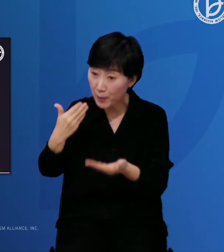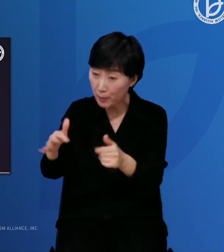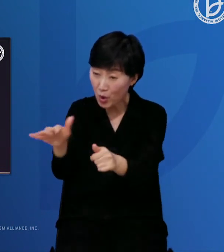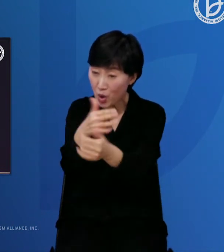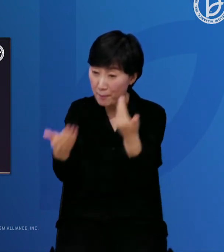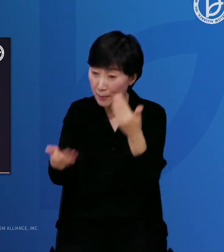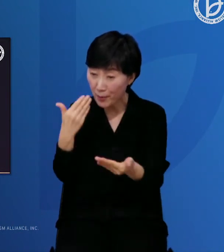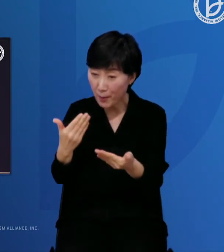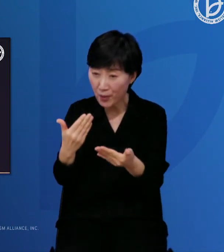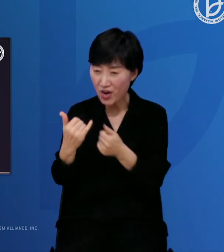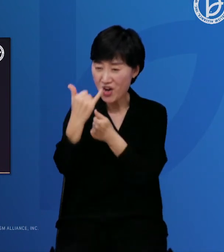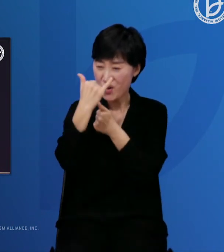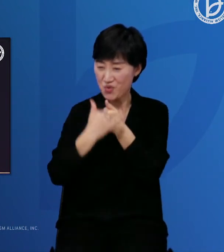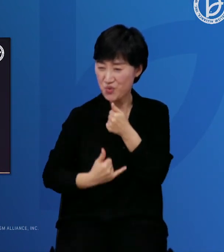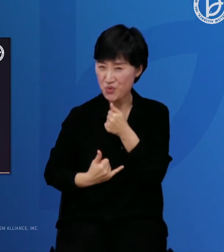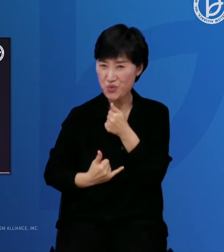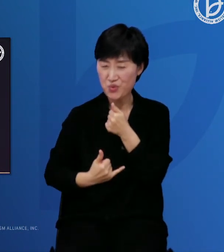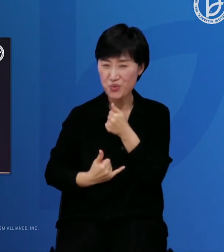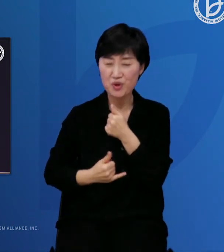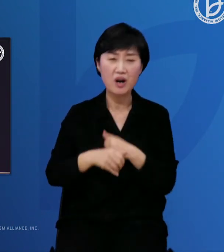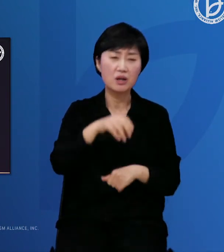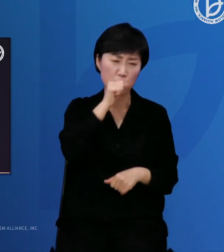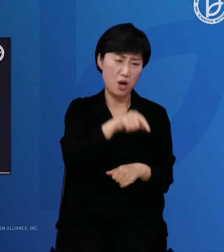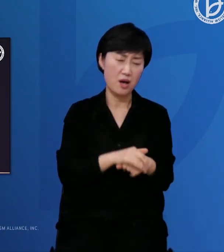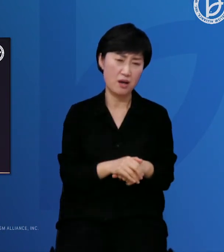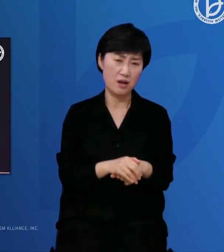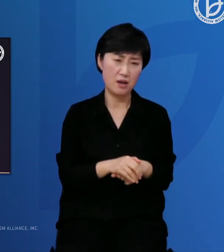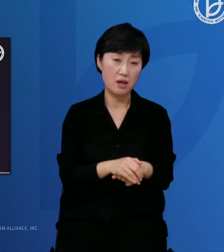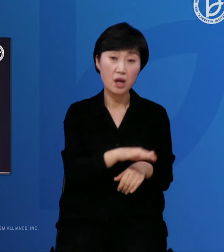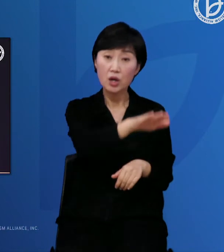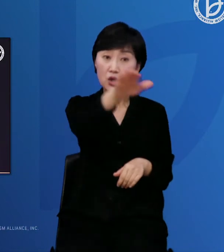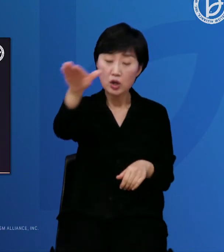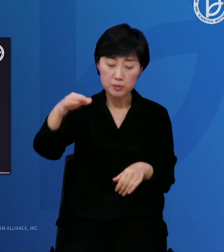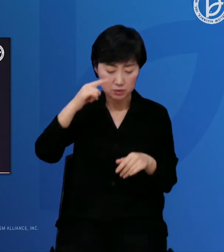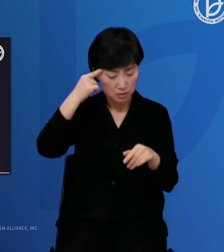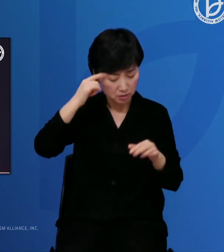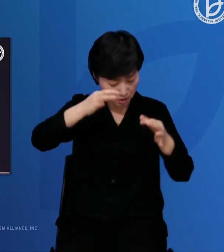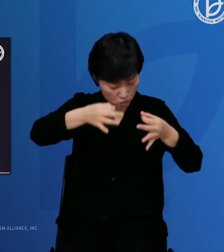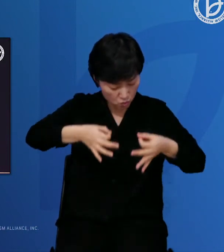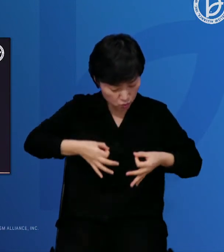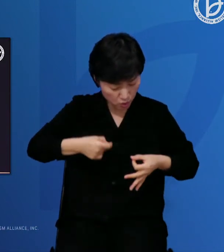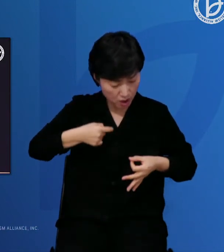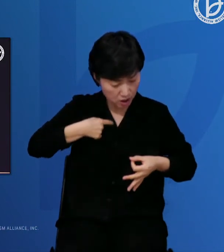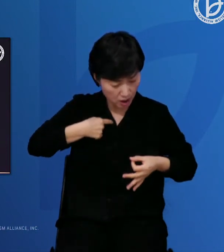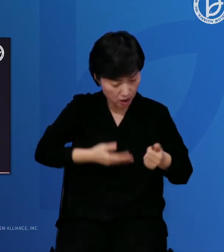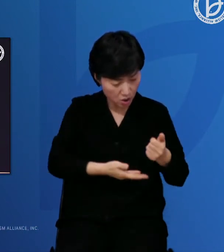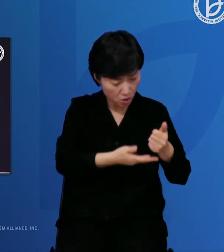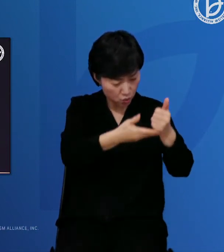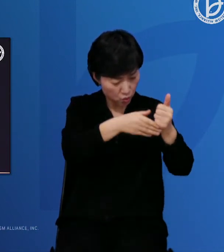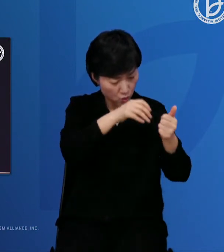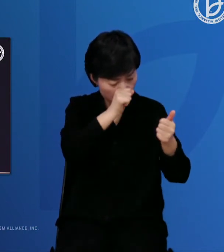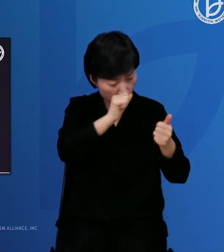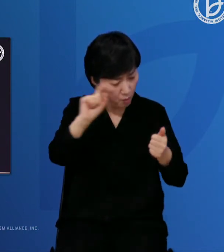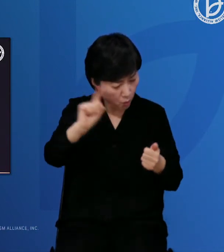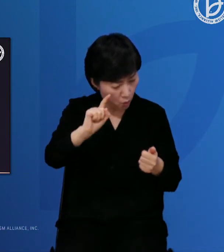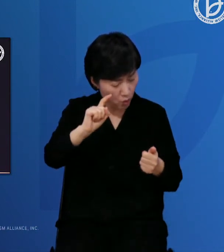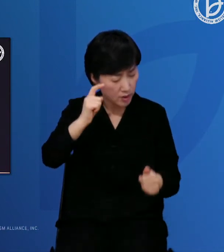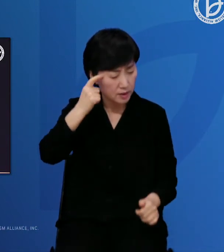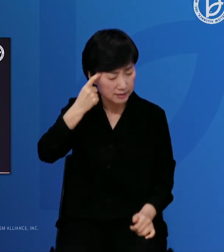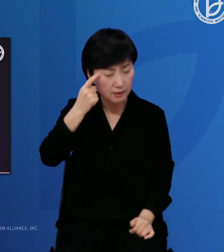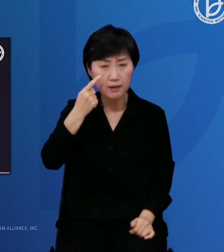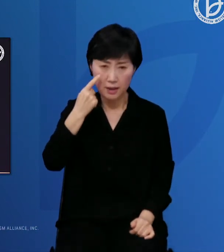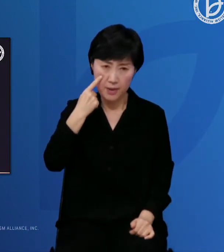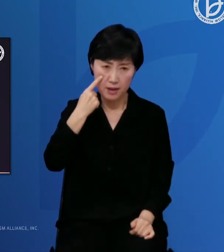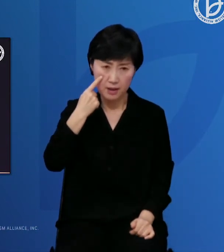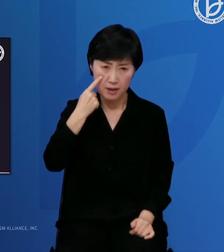of 여러분 our worship. 무엇을 경배하냐 따라서 미래 결정되기 때문에요 경배 대상을 바꾸라. What you worship